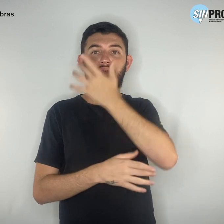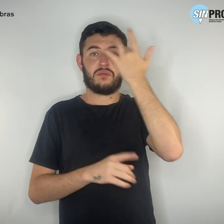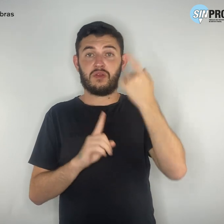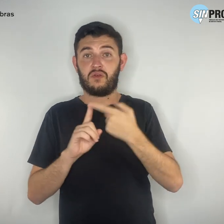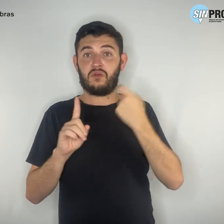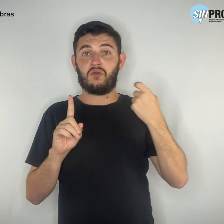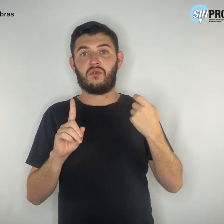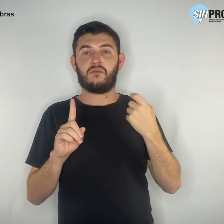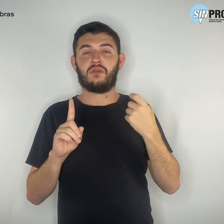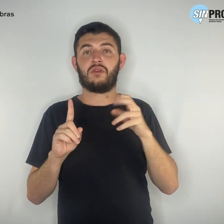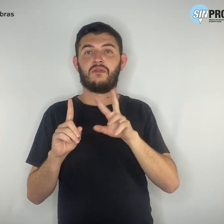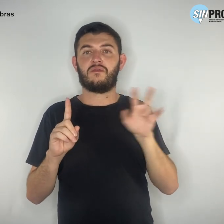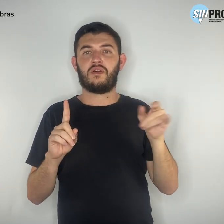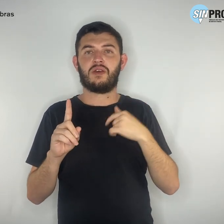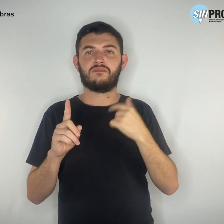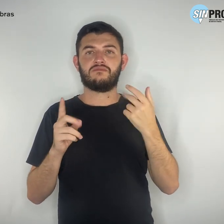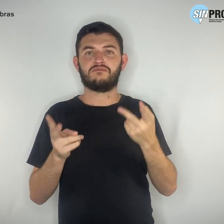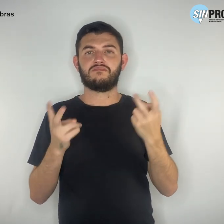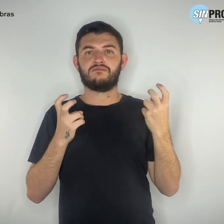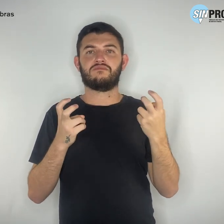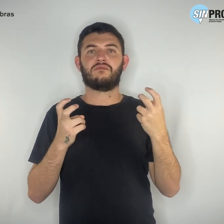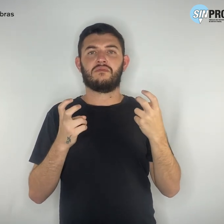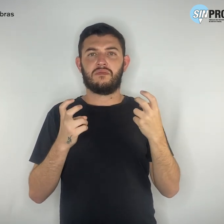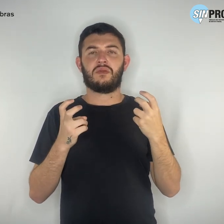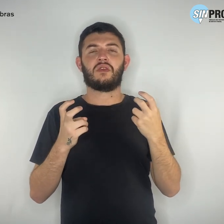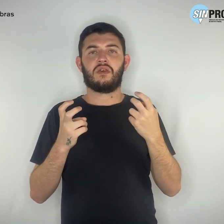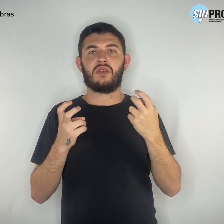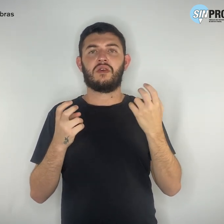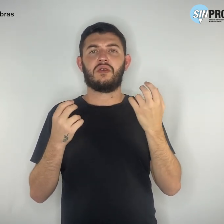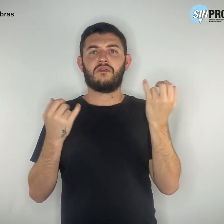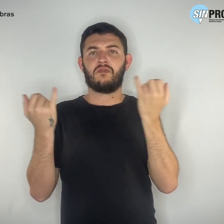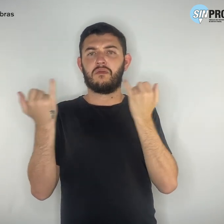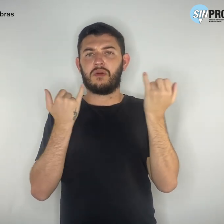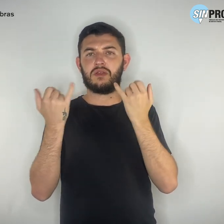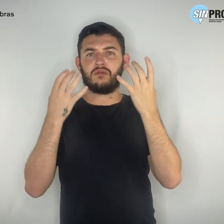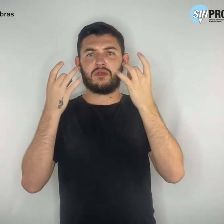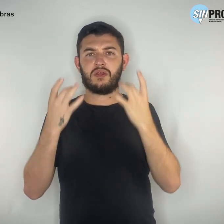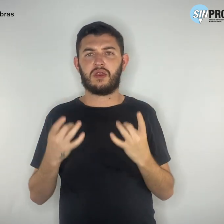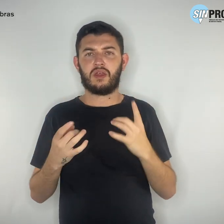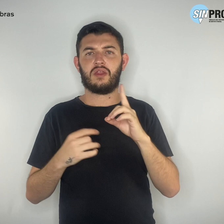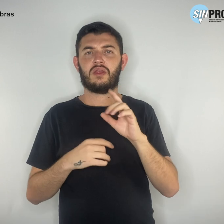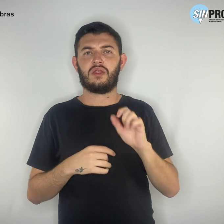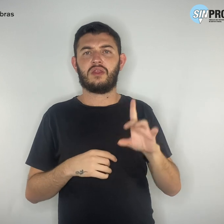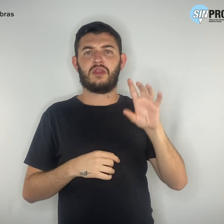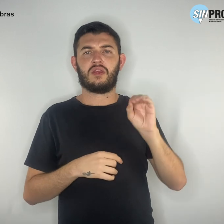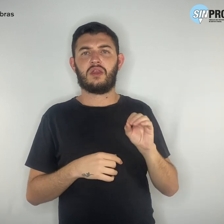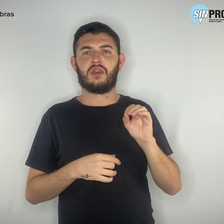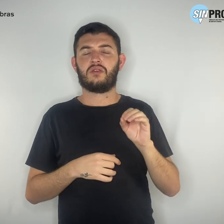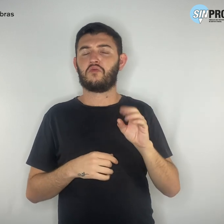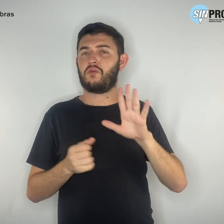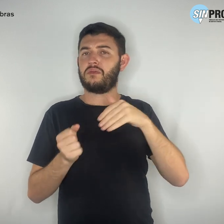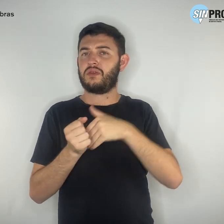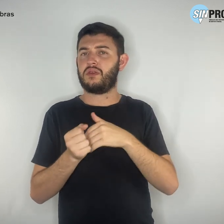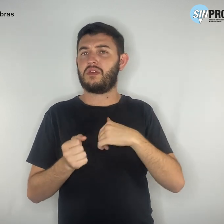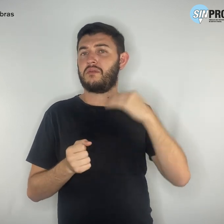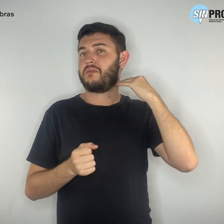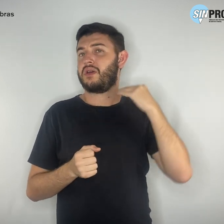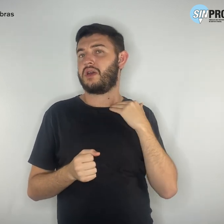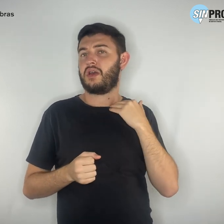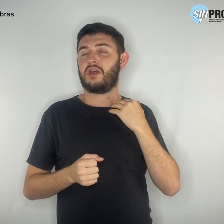intercepta a ligação e captura dados solicitados como senha bancária, numérica e